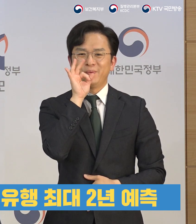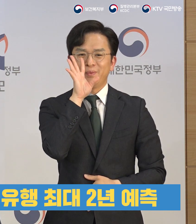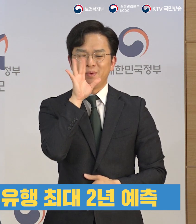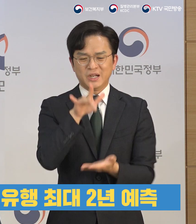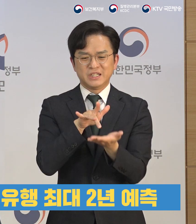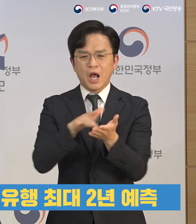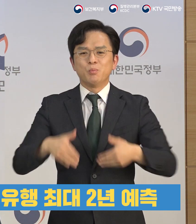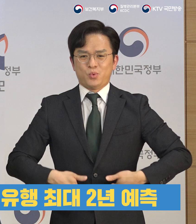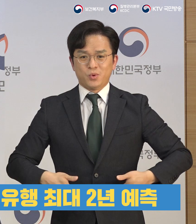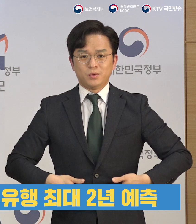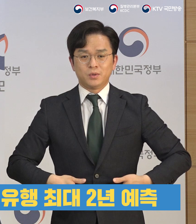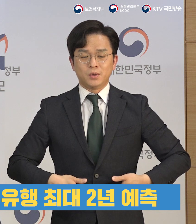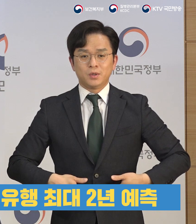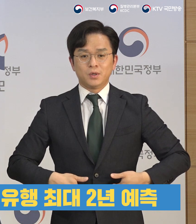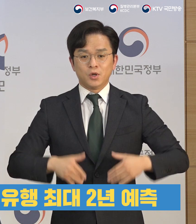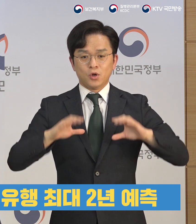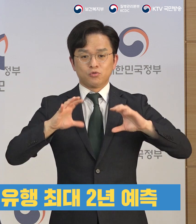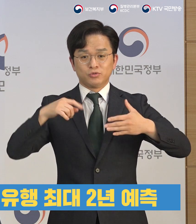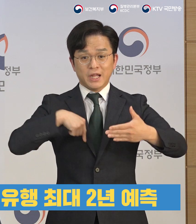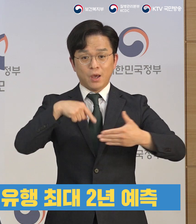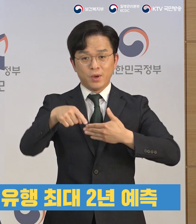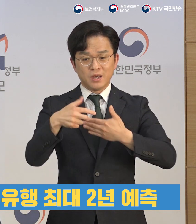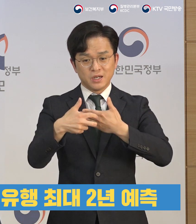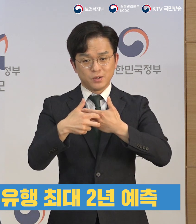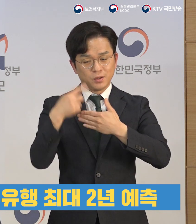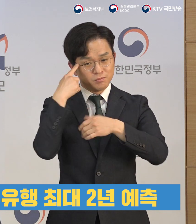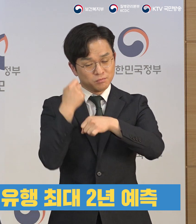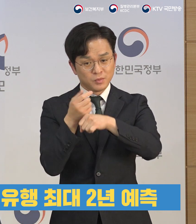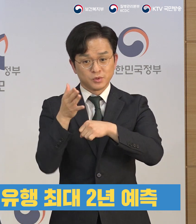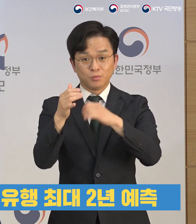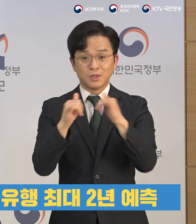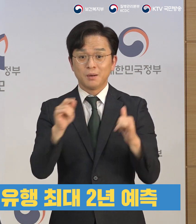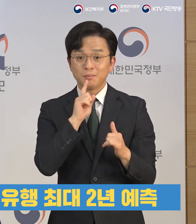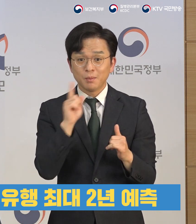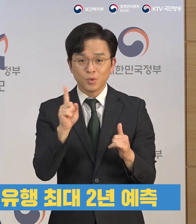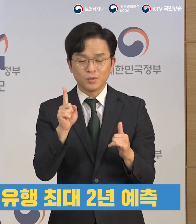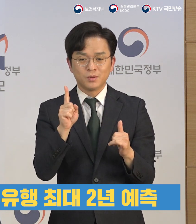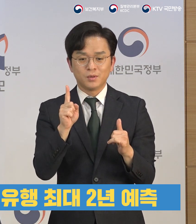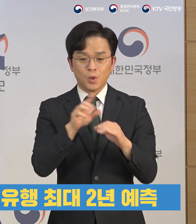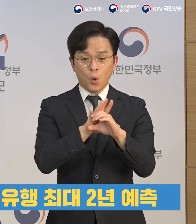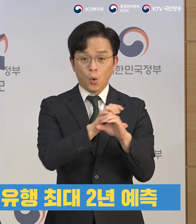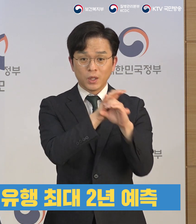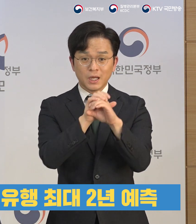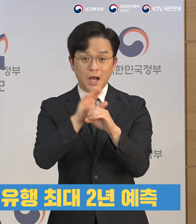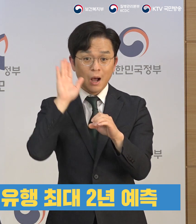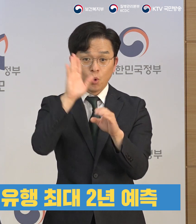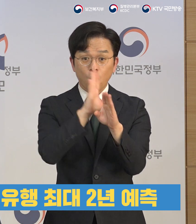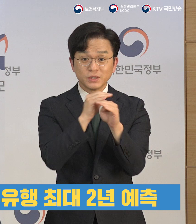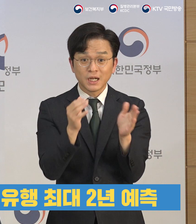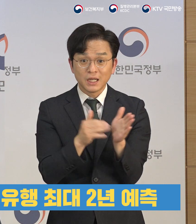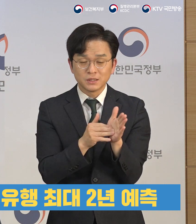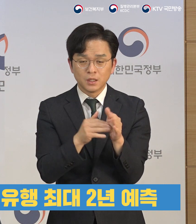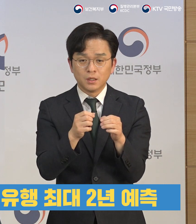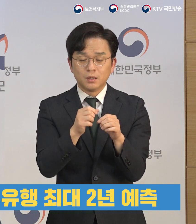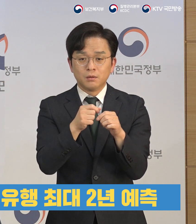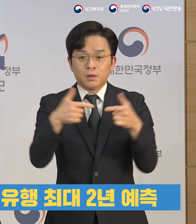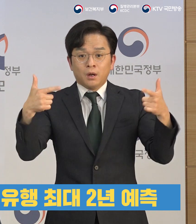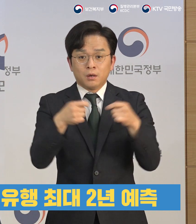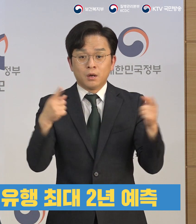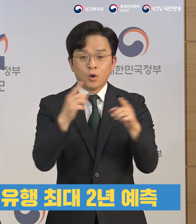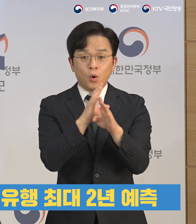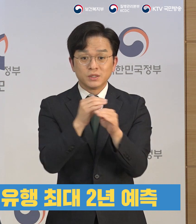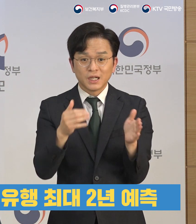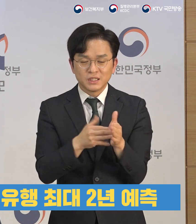1구를 완전 종식 하는 것은 불가능합니다 국내외 전문가들은 길게는 2년까지 이런